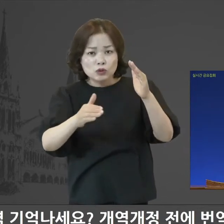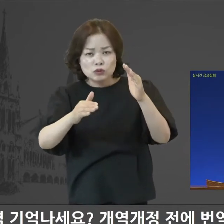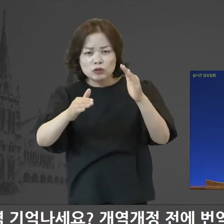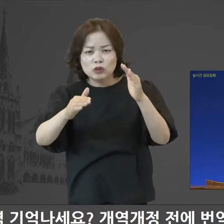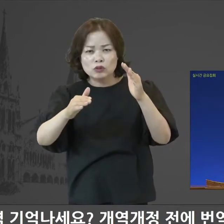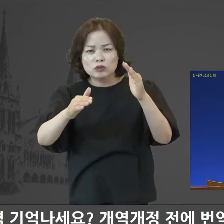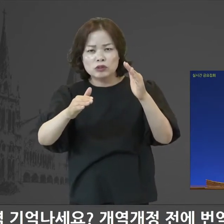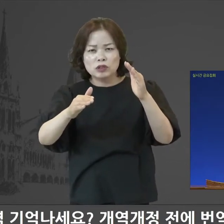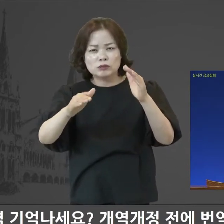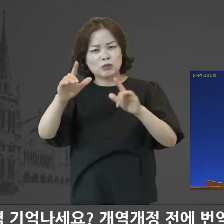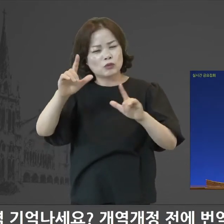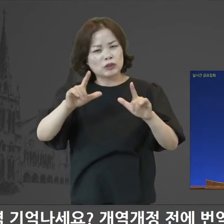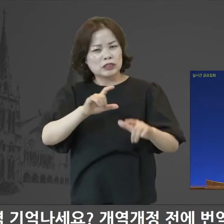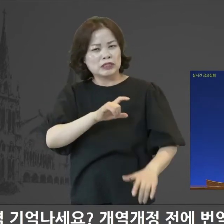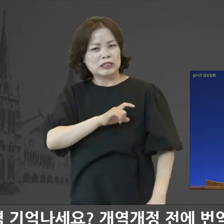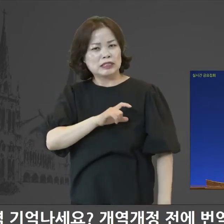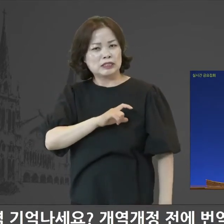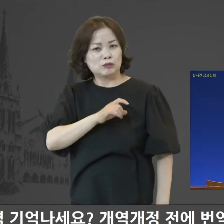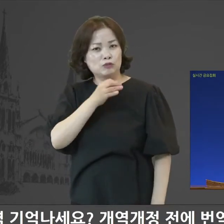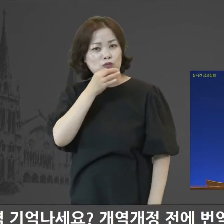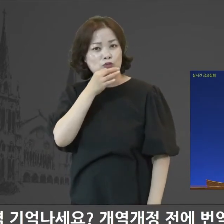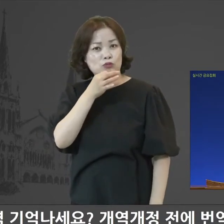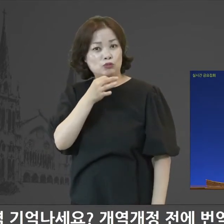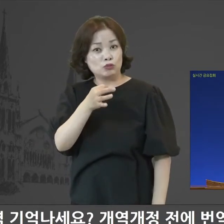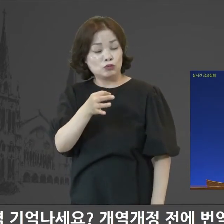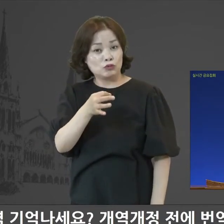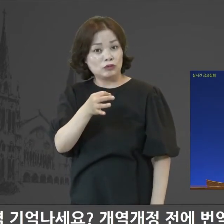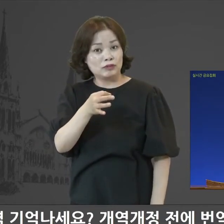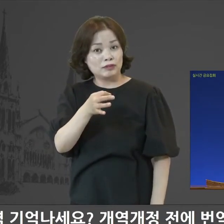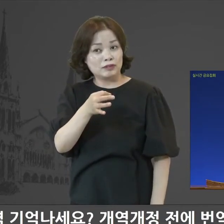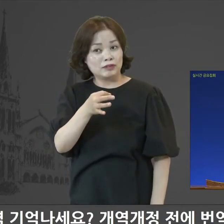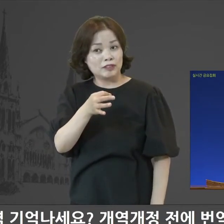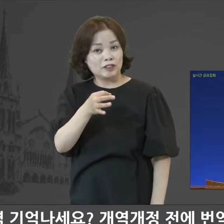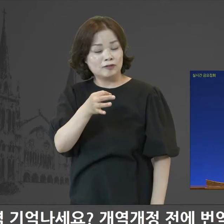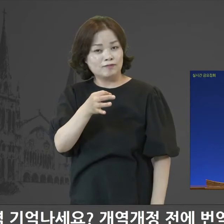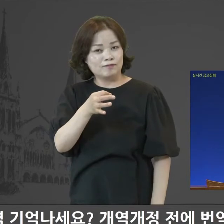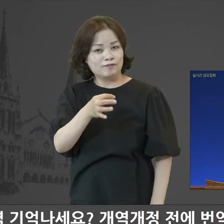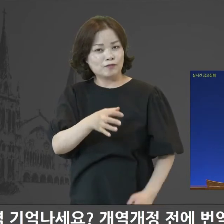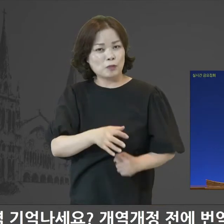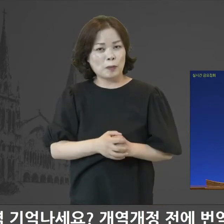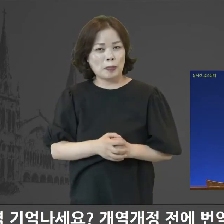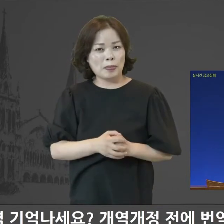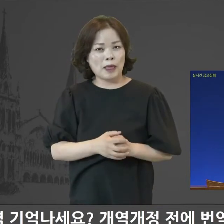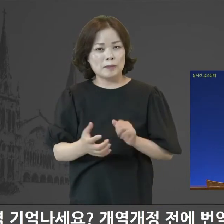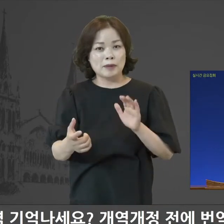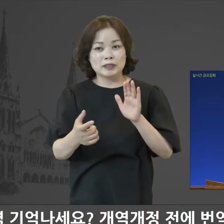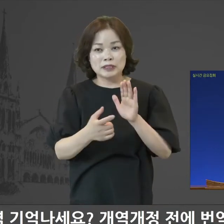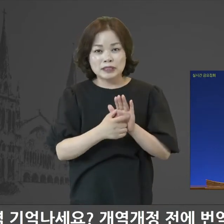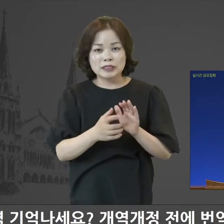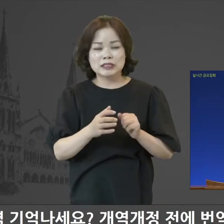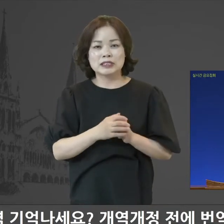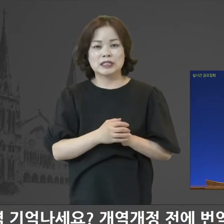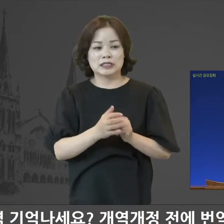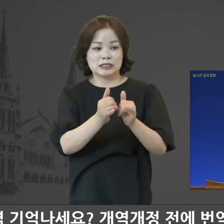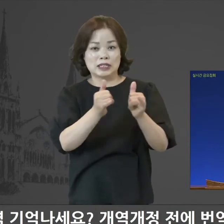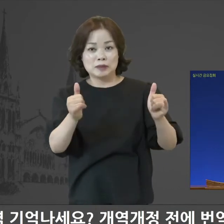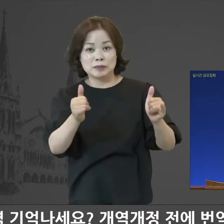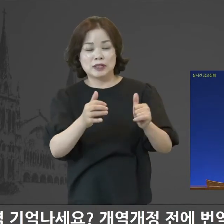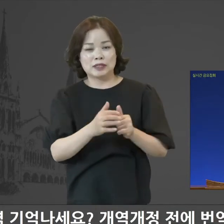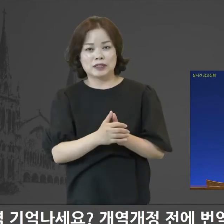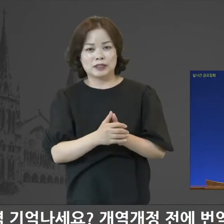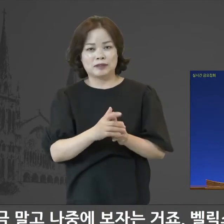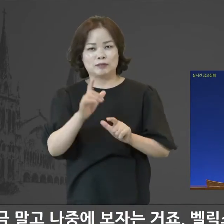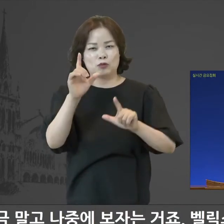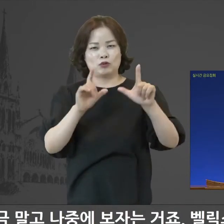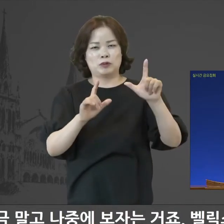아니 성도라고 이름 부르는 좀 이렇게 퀘스천 마크가 붙어 있는 이런 분들의 모습이 여기